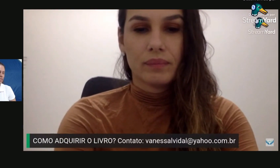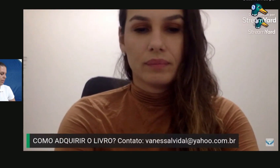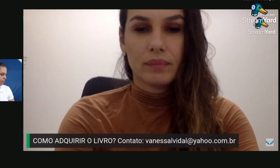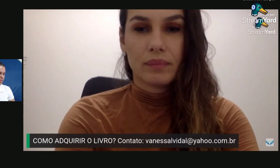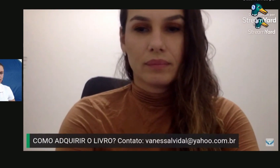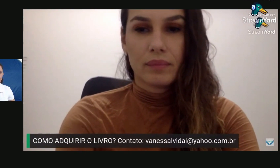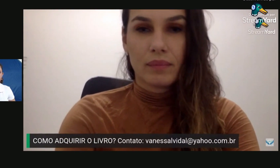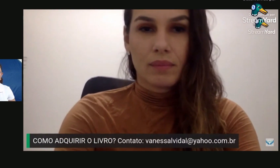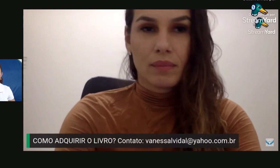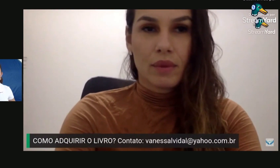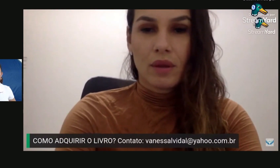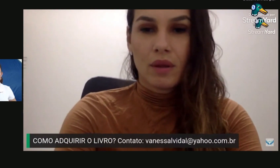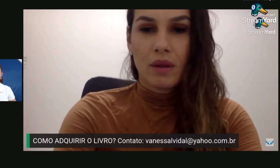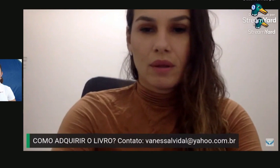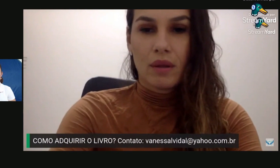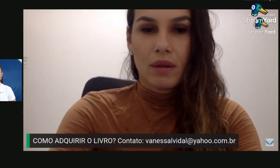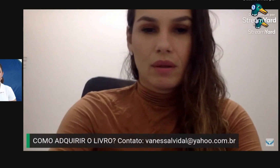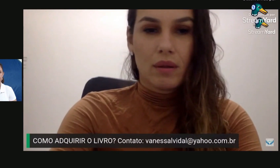O que aconteceu?